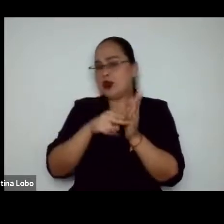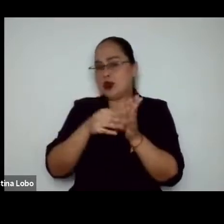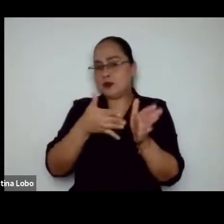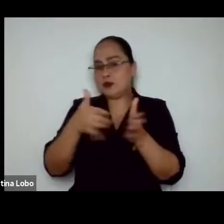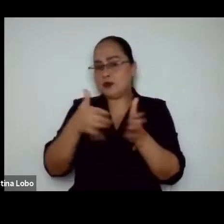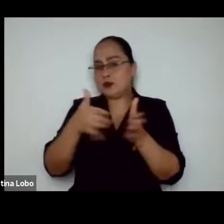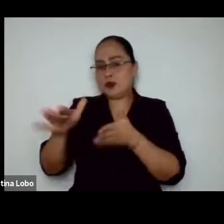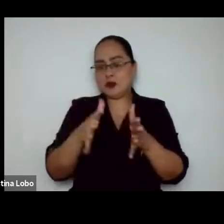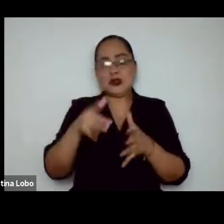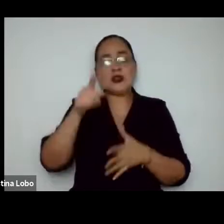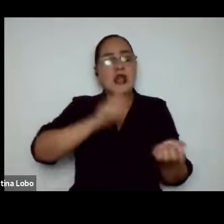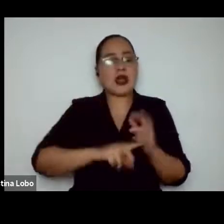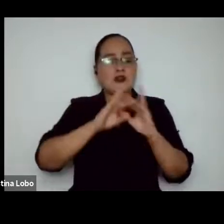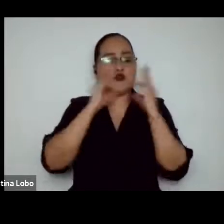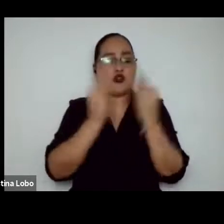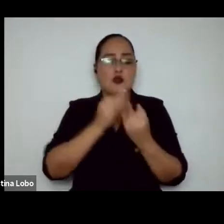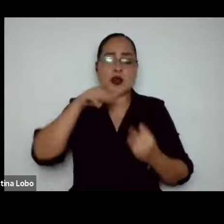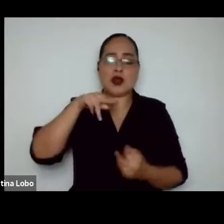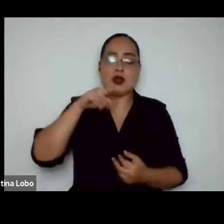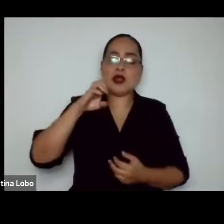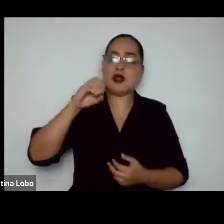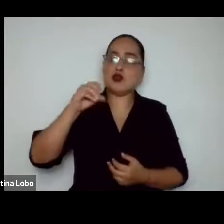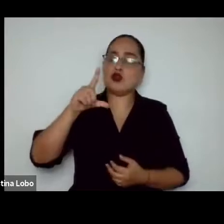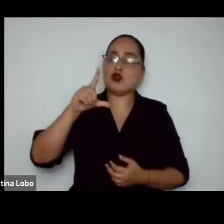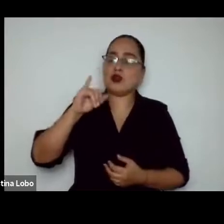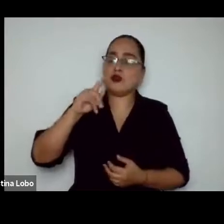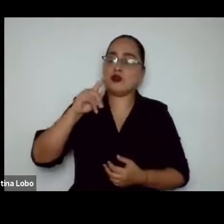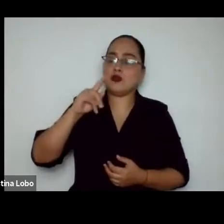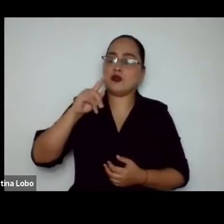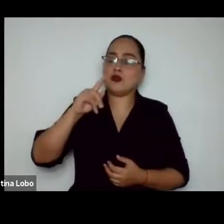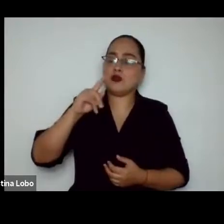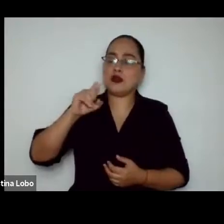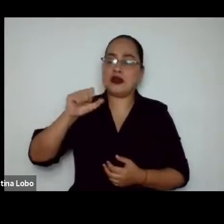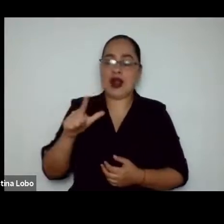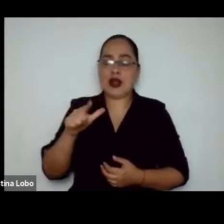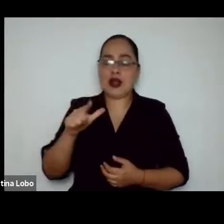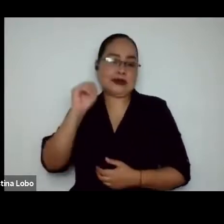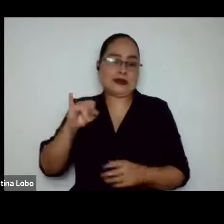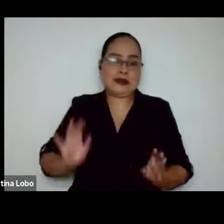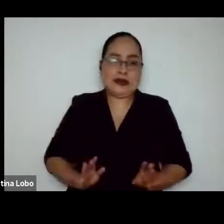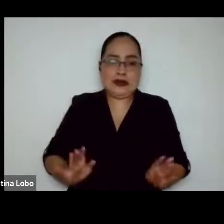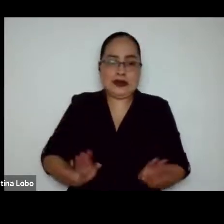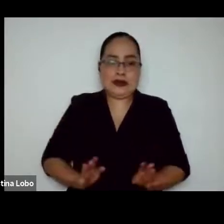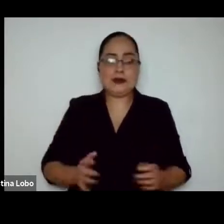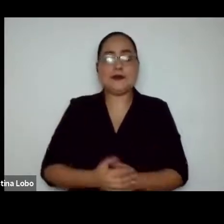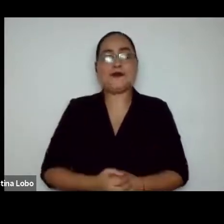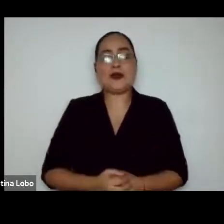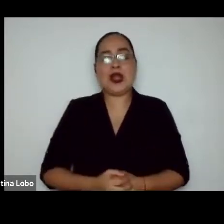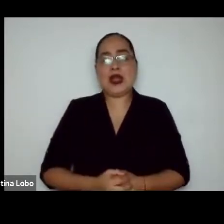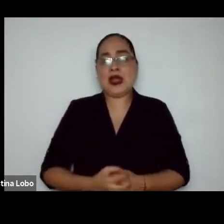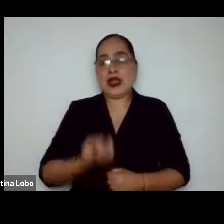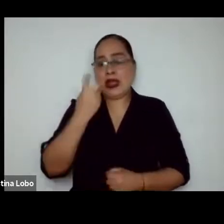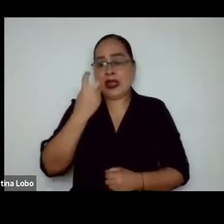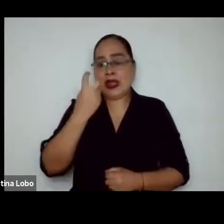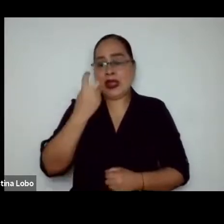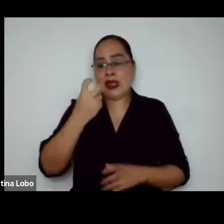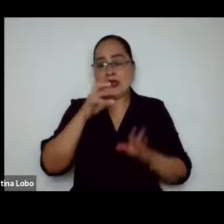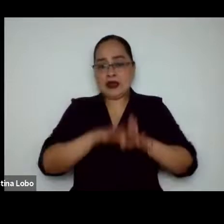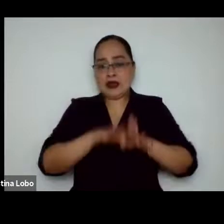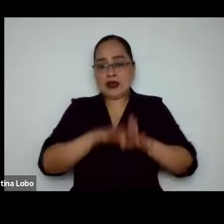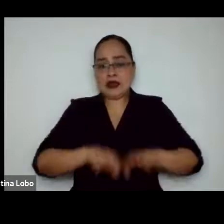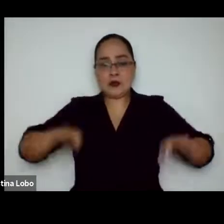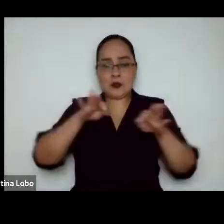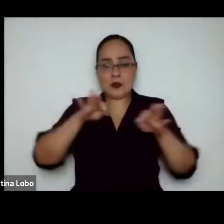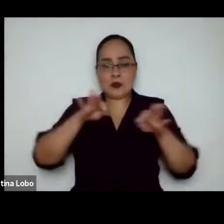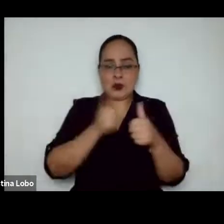derechos, con estas características que ya mencionaba. Entonces, estos son los antecedentes principales de los